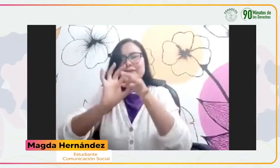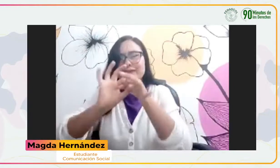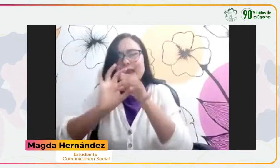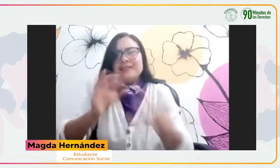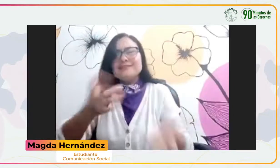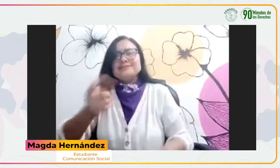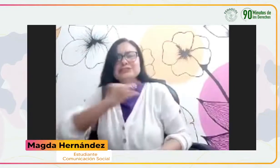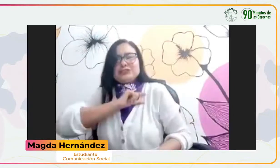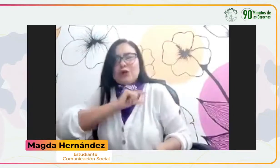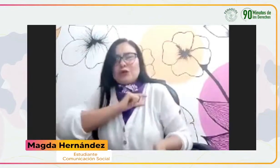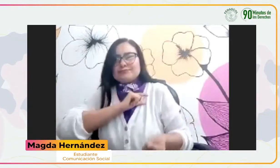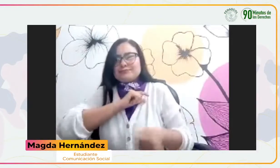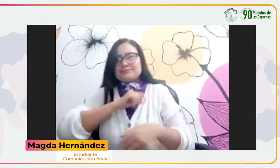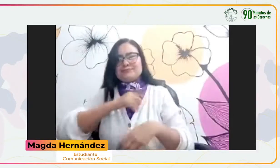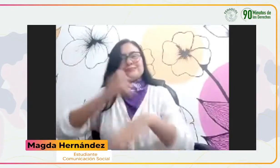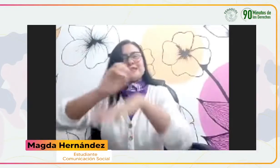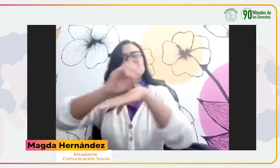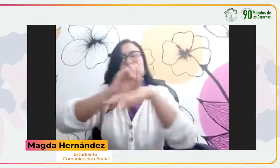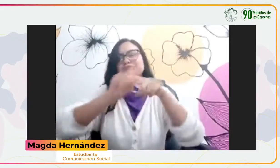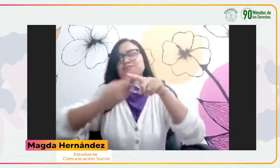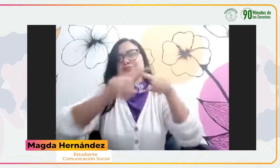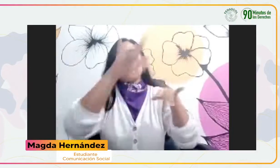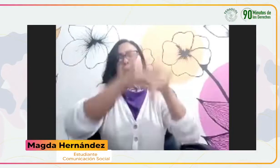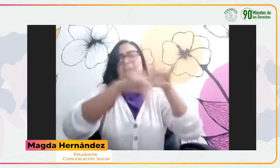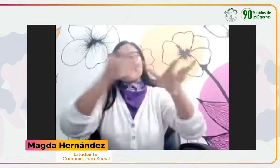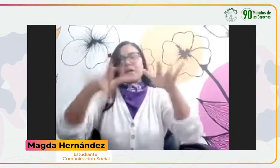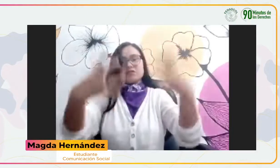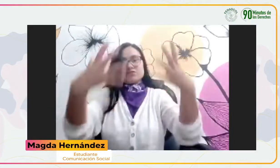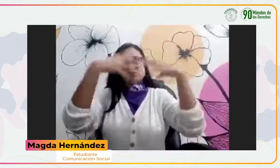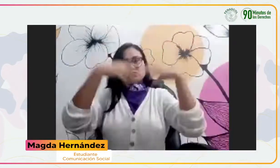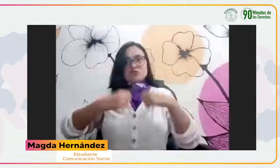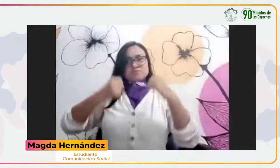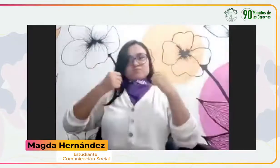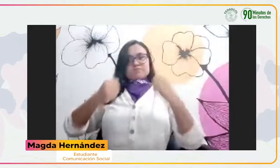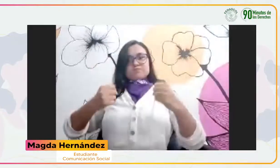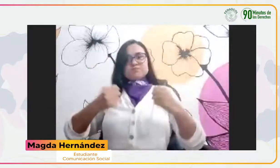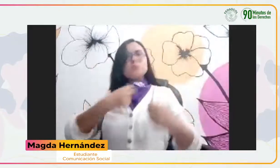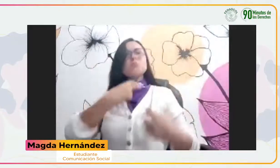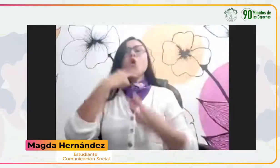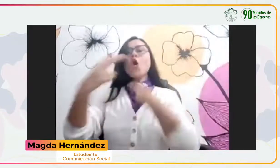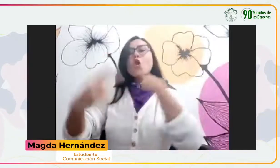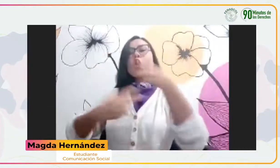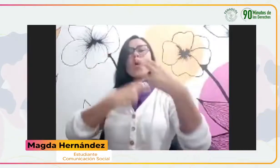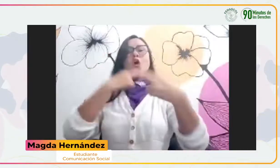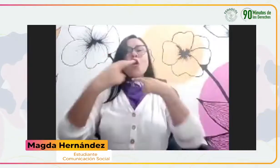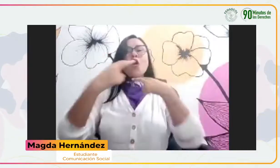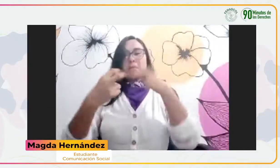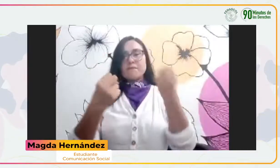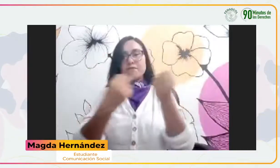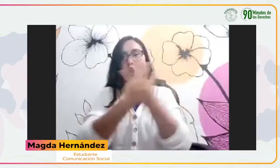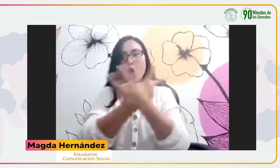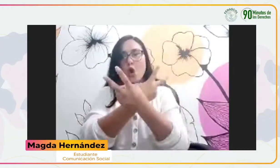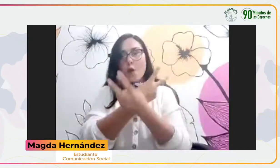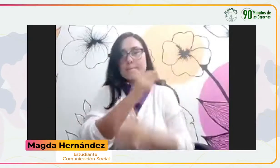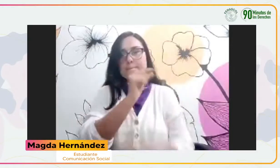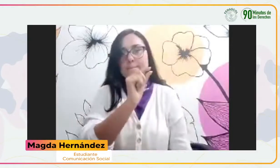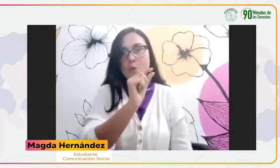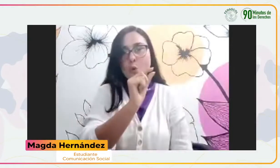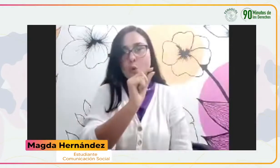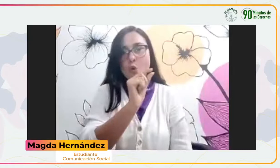en diferentes espacios, asociaciones, FENASCOL, INSOR, a diferentes organizaciones que se han empoderado, que tienen